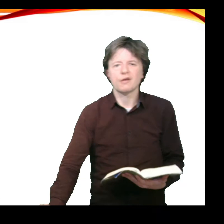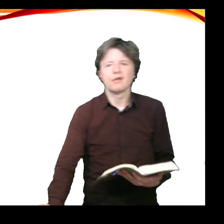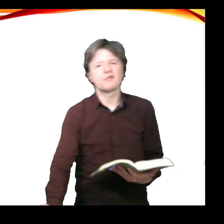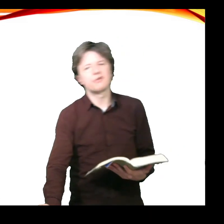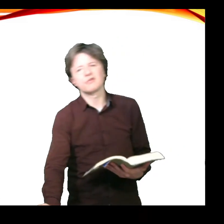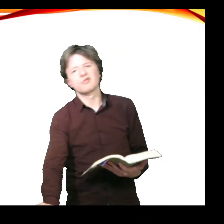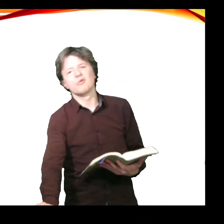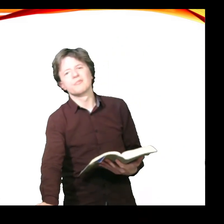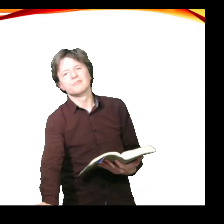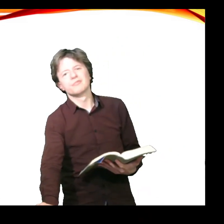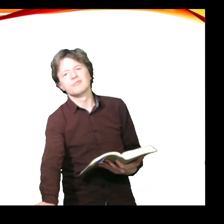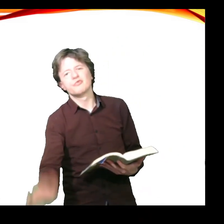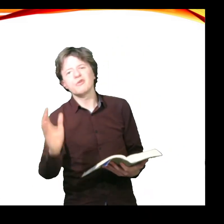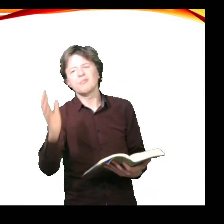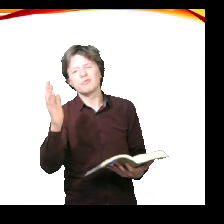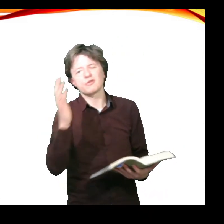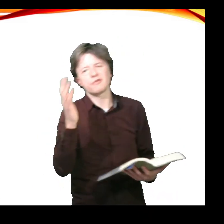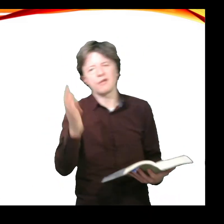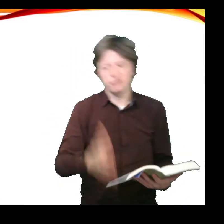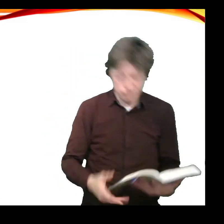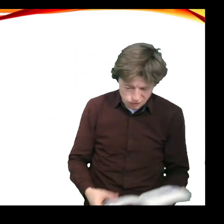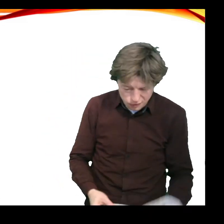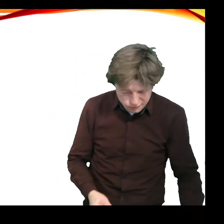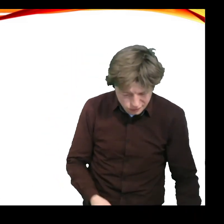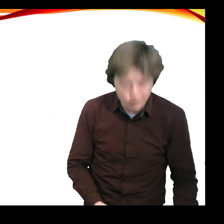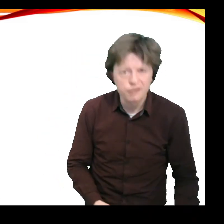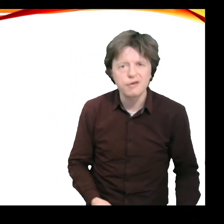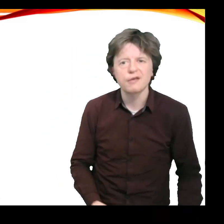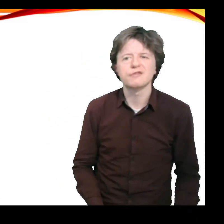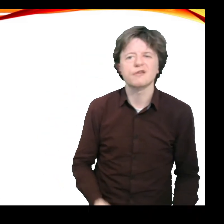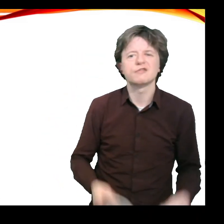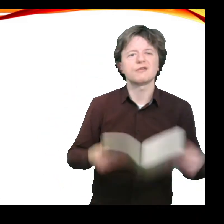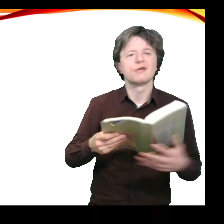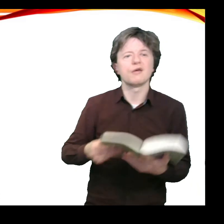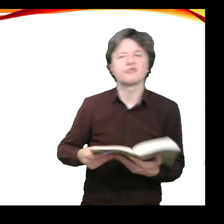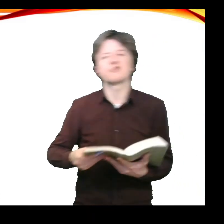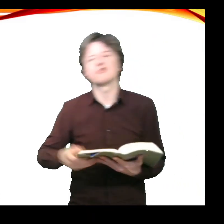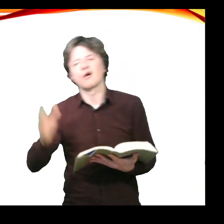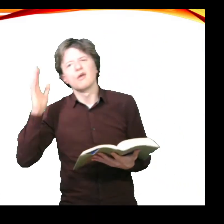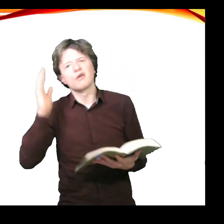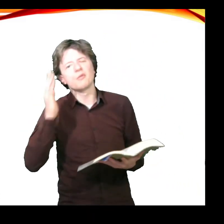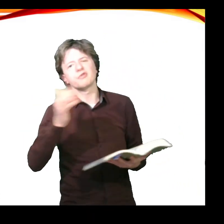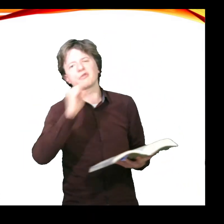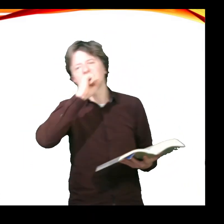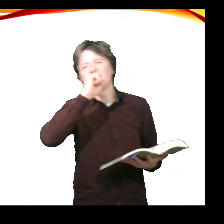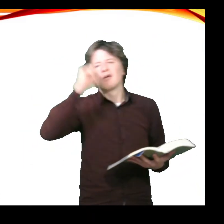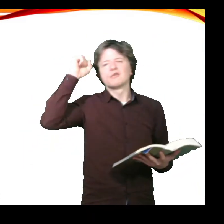Ik vind dit zo mooi. Voel je de cadans die er in de tekst zit? Even tussendoor. Ik hoop zo dat je dit